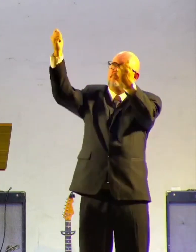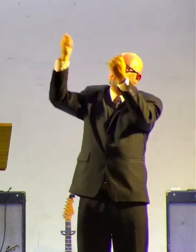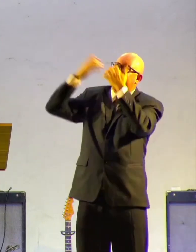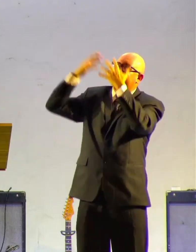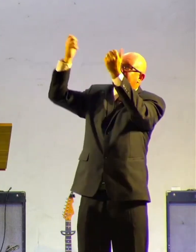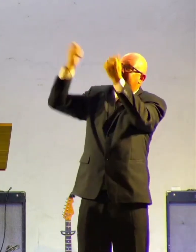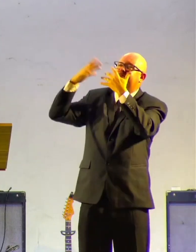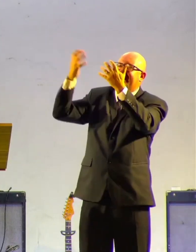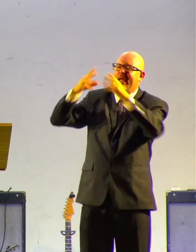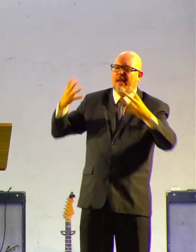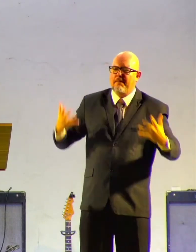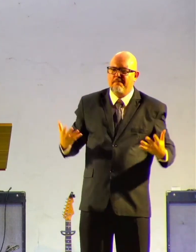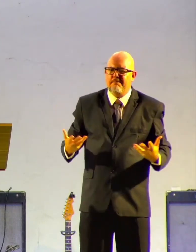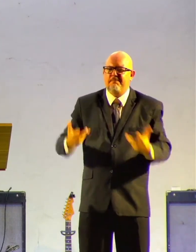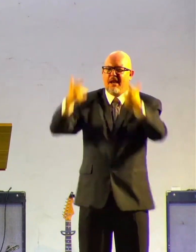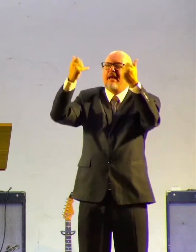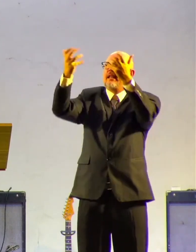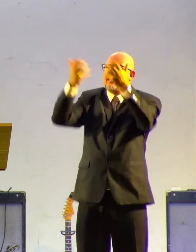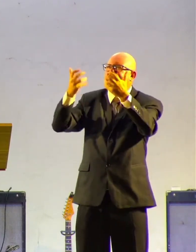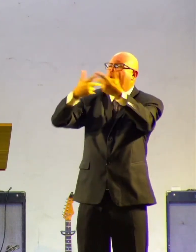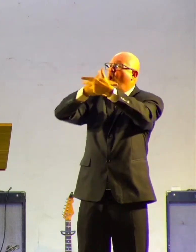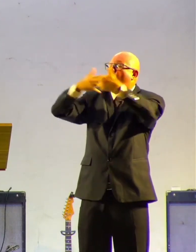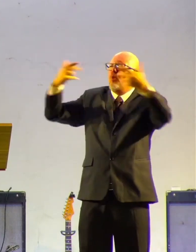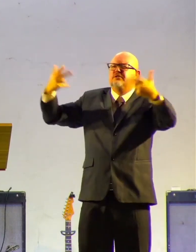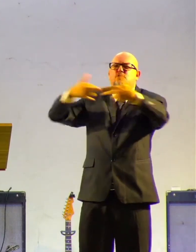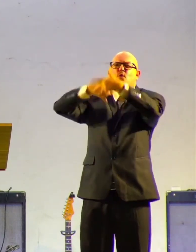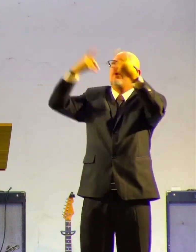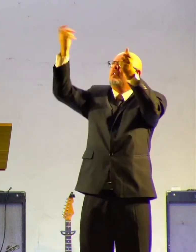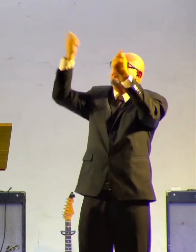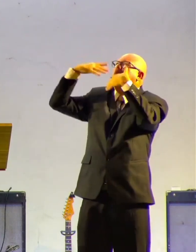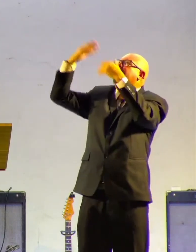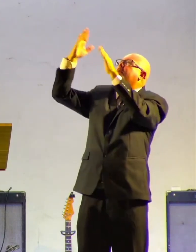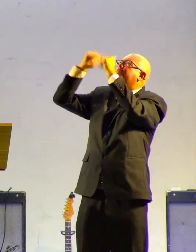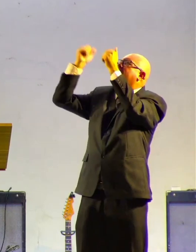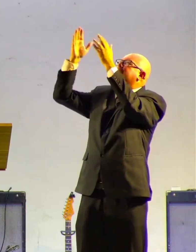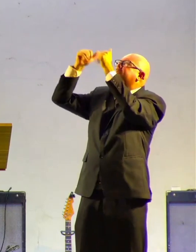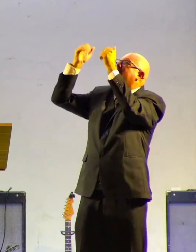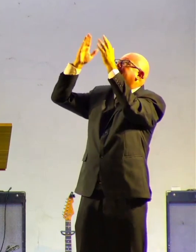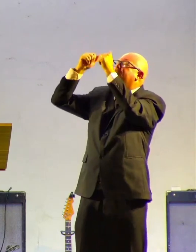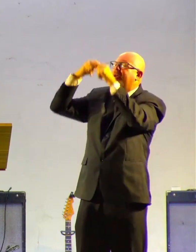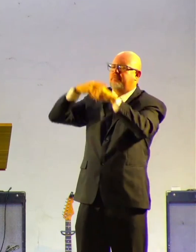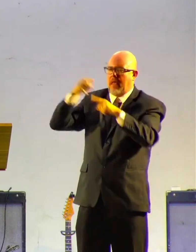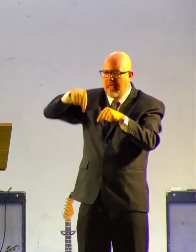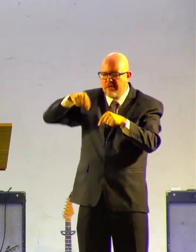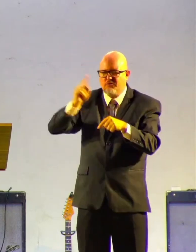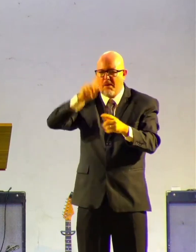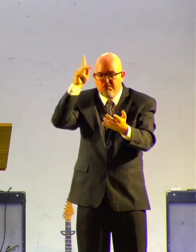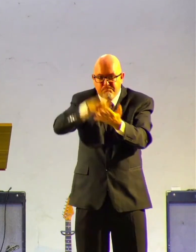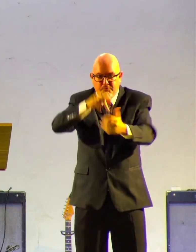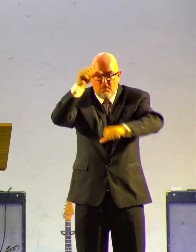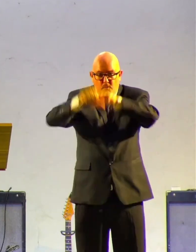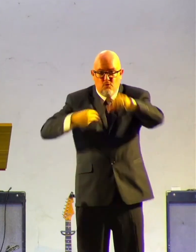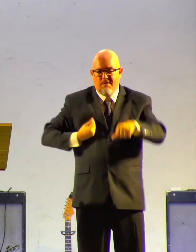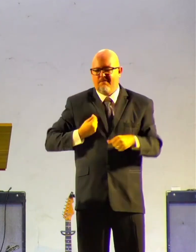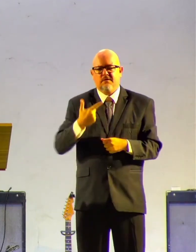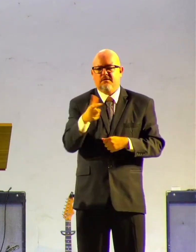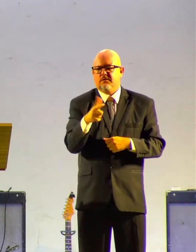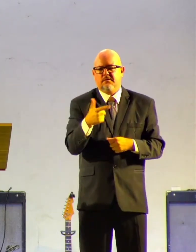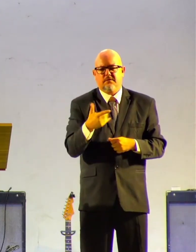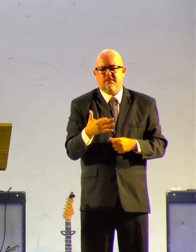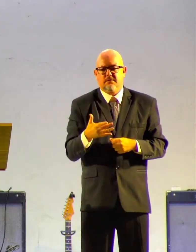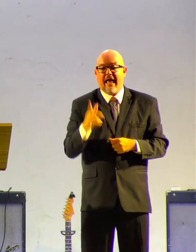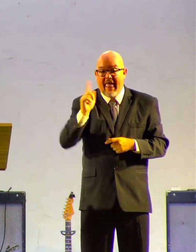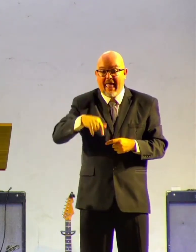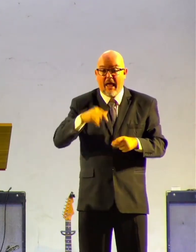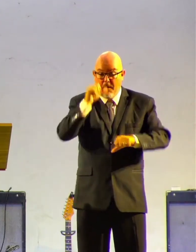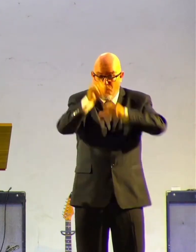bênçãos, elas querem milagres, elas querem coisas, mas isso não é avivamento. Avivamento é sede